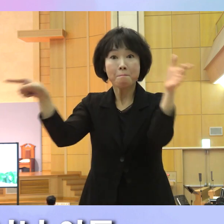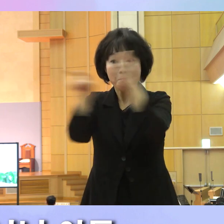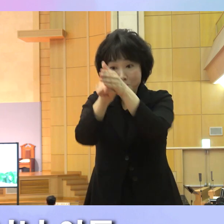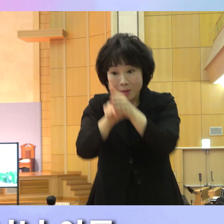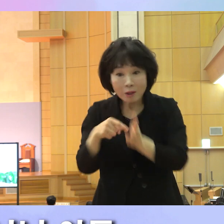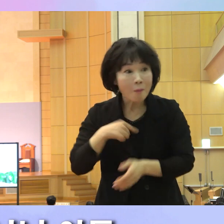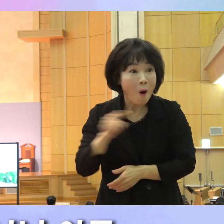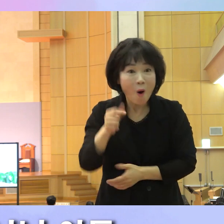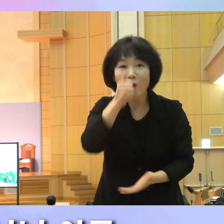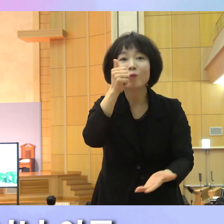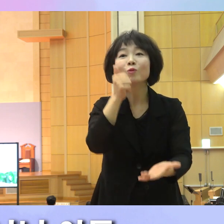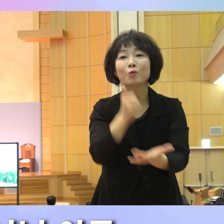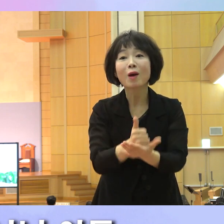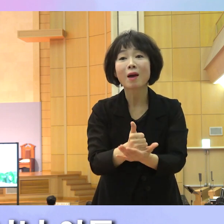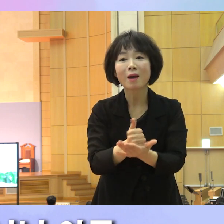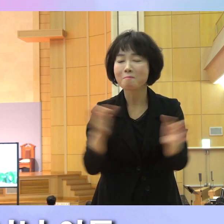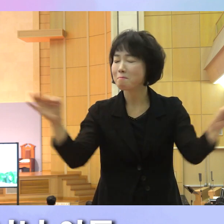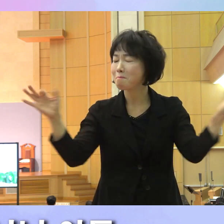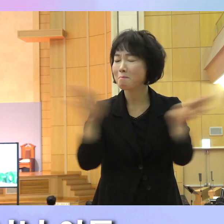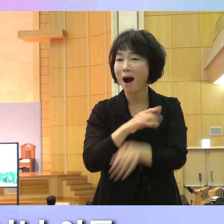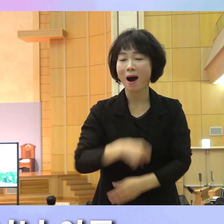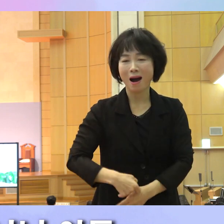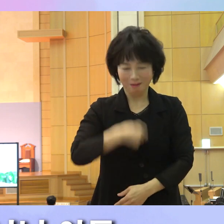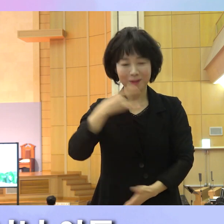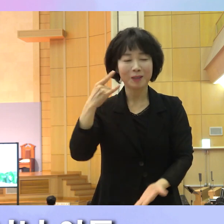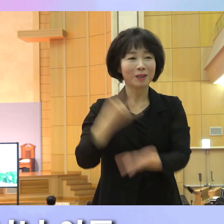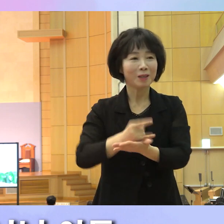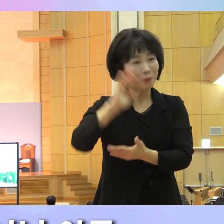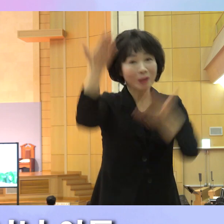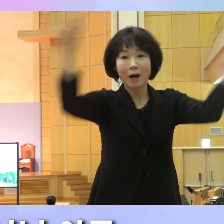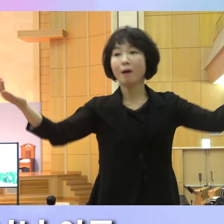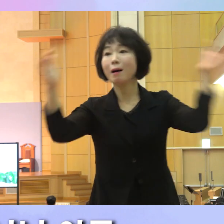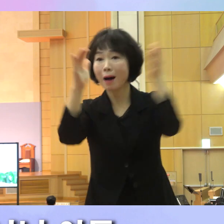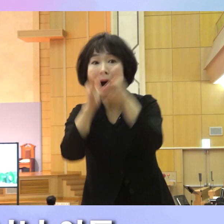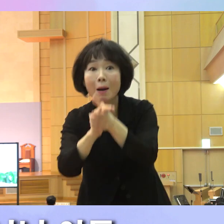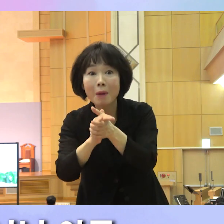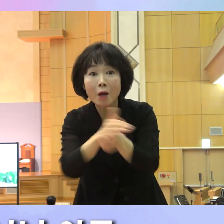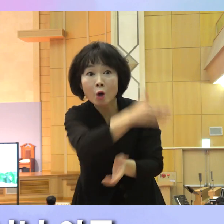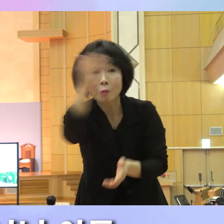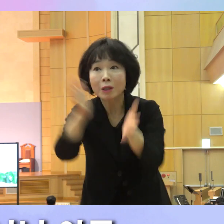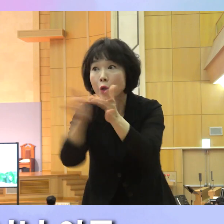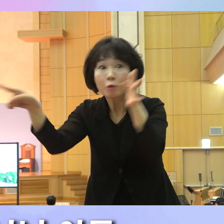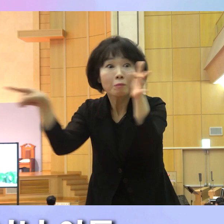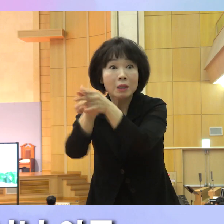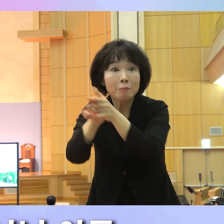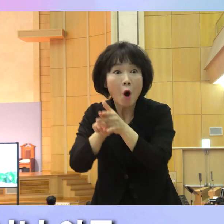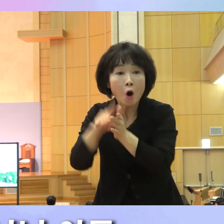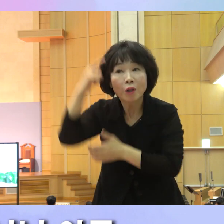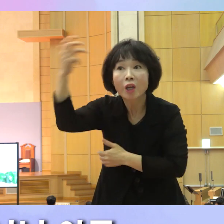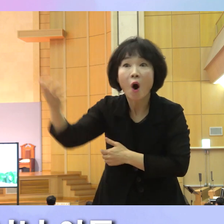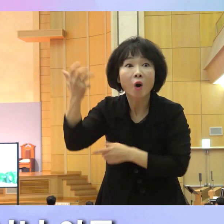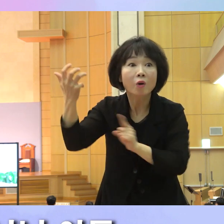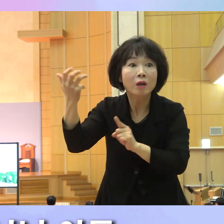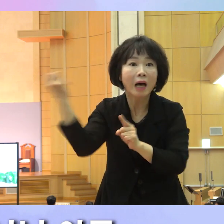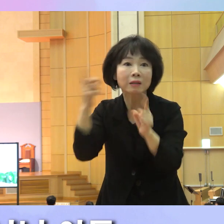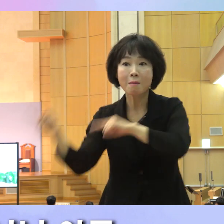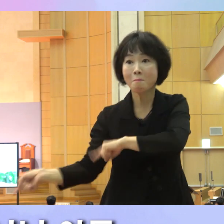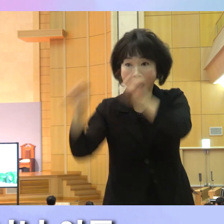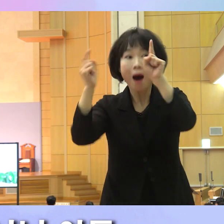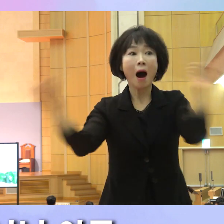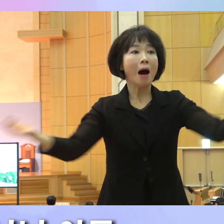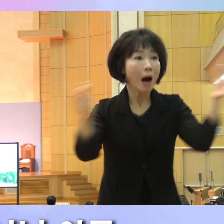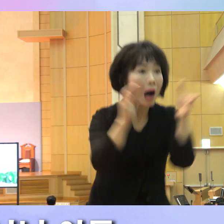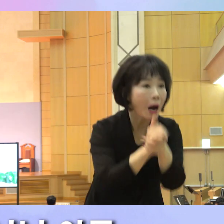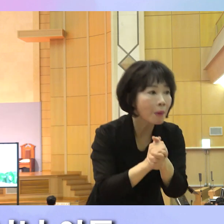우리는 죄인이 의인이 되는 것입니다. 죽었던 영이 살아나는 것입니다. 그래서 우리 하나님은 죽은 자의 하나님이 아니라